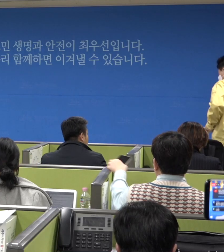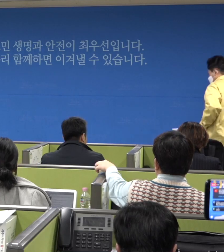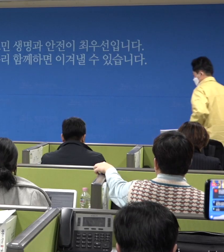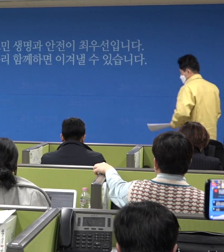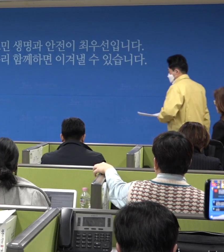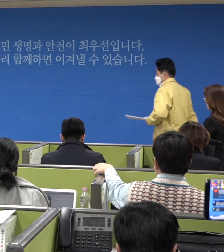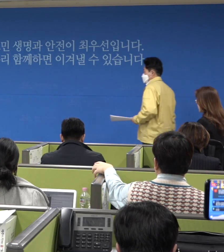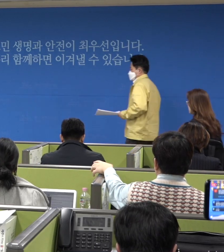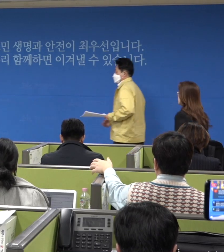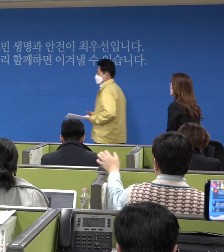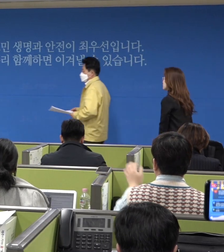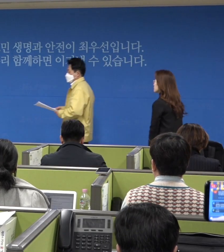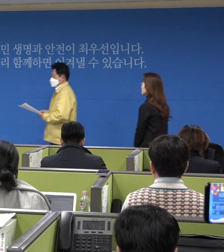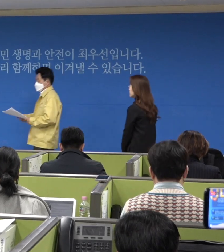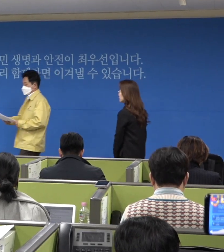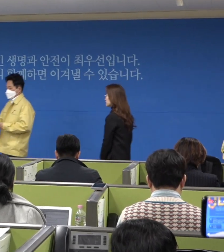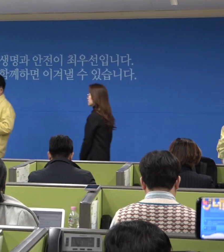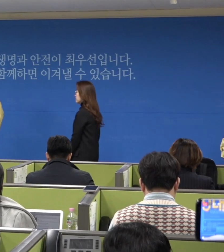4 예